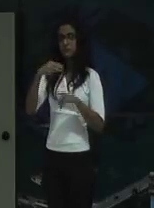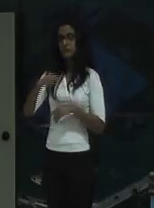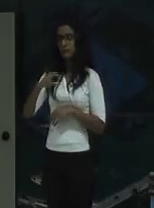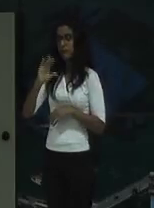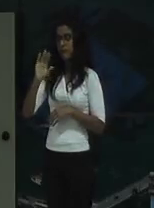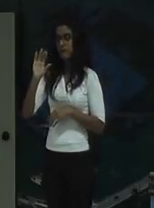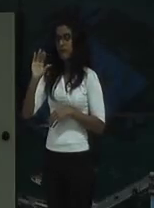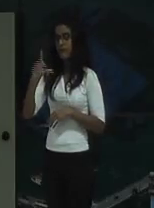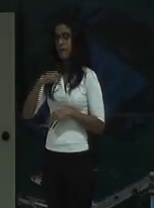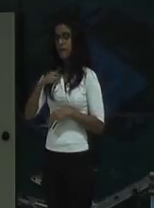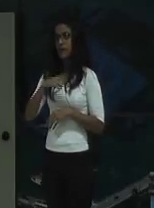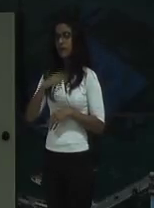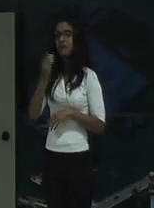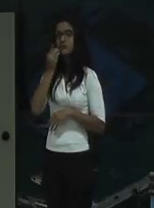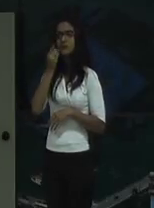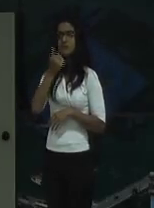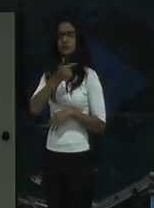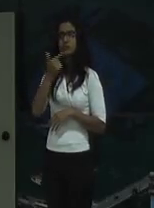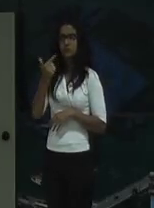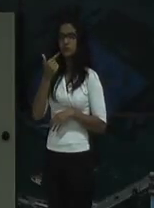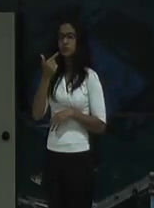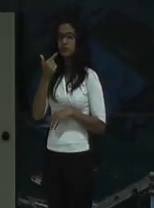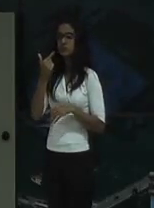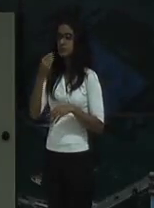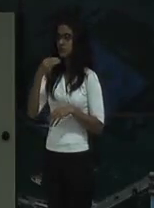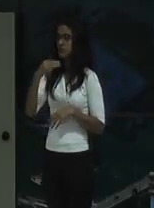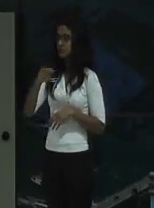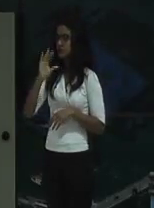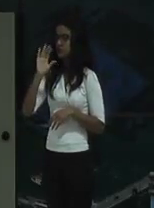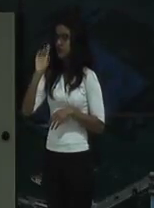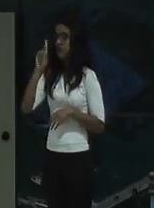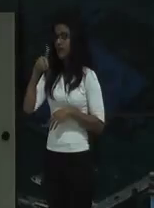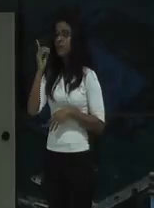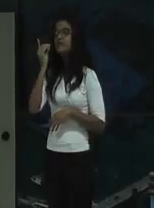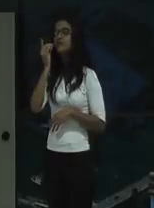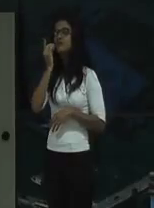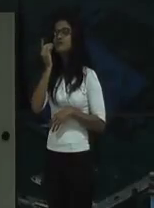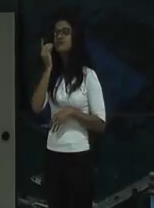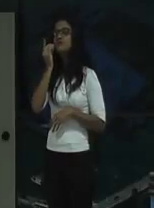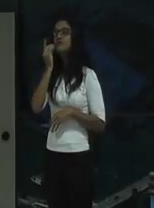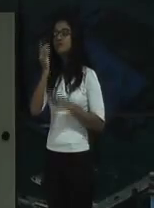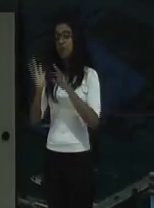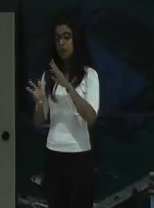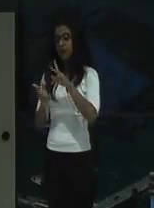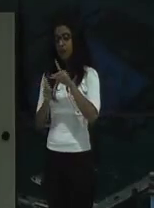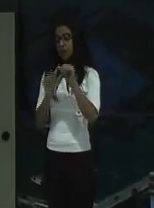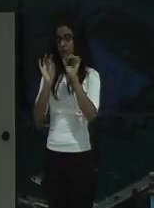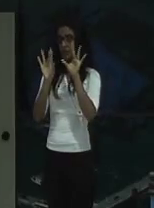inclusive, dia 22 de março é o Dia Mundial da Água. Mas